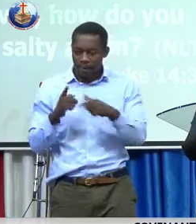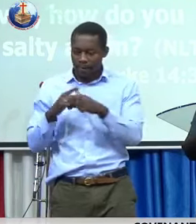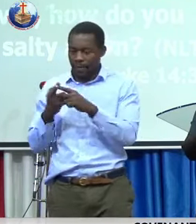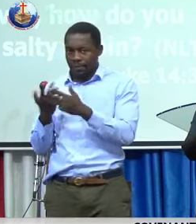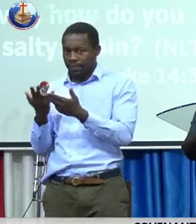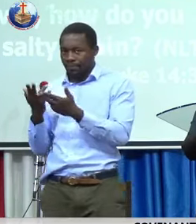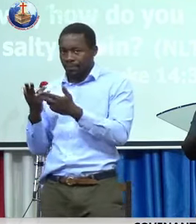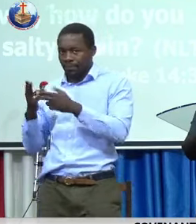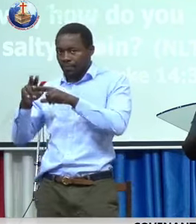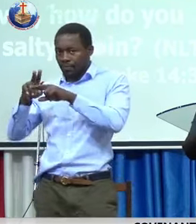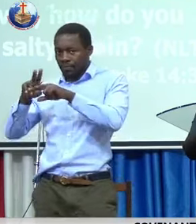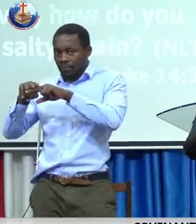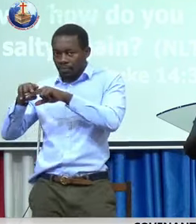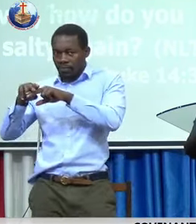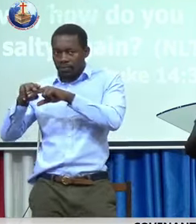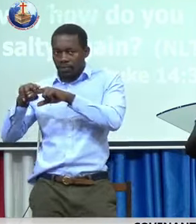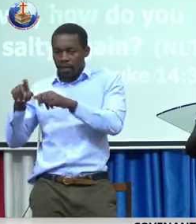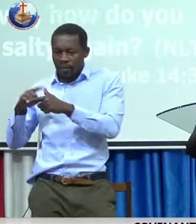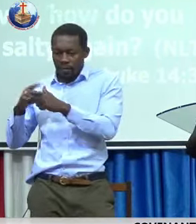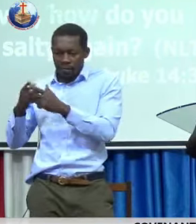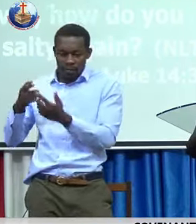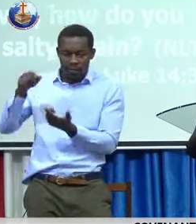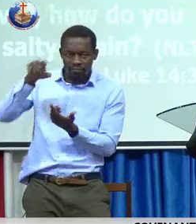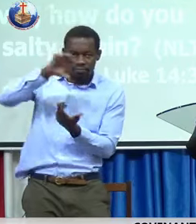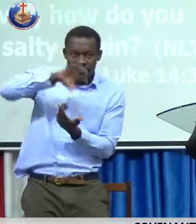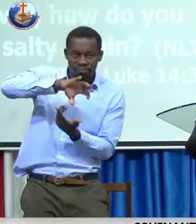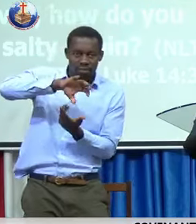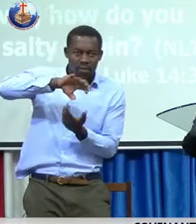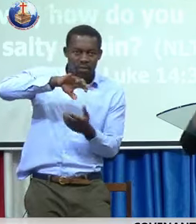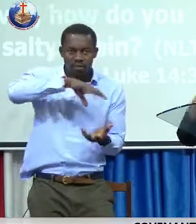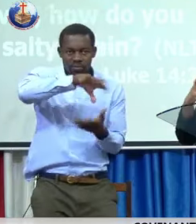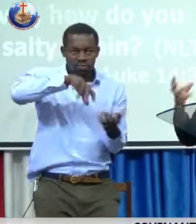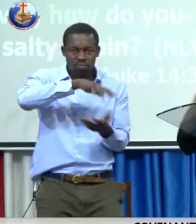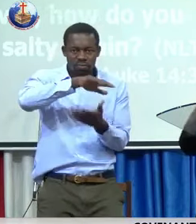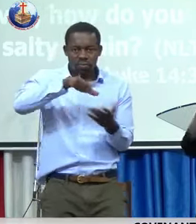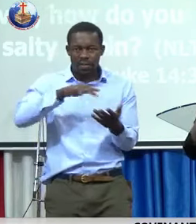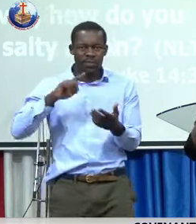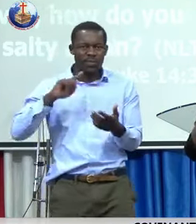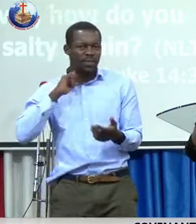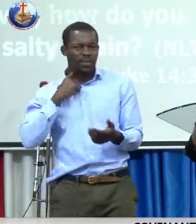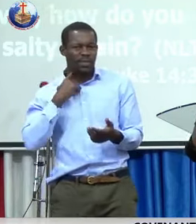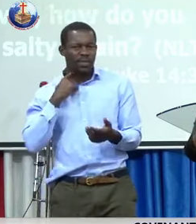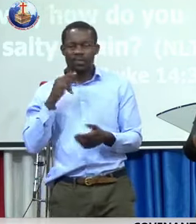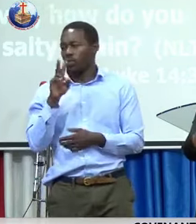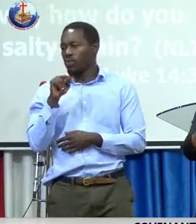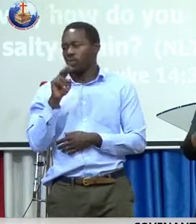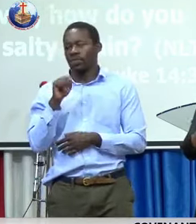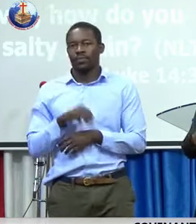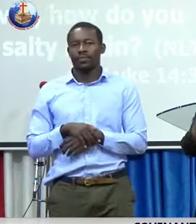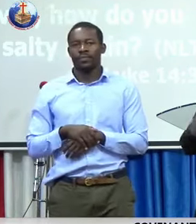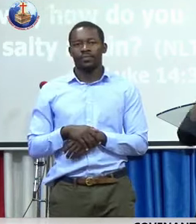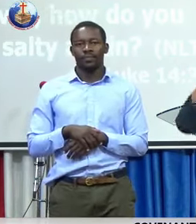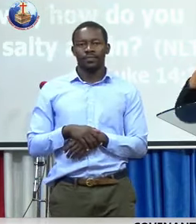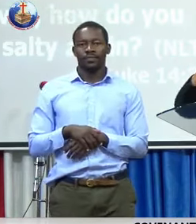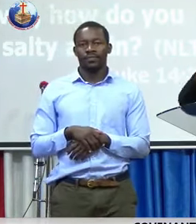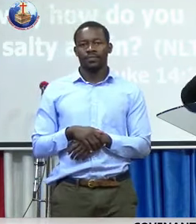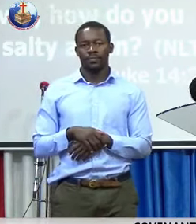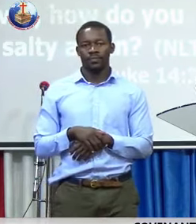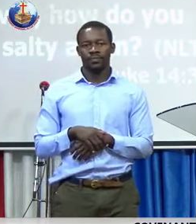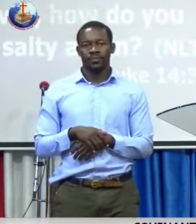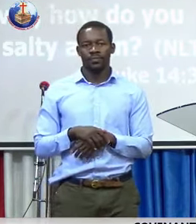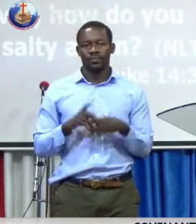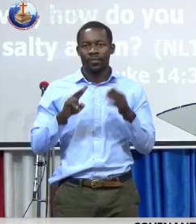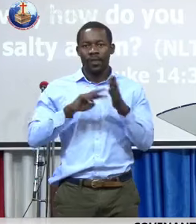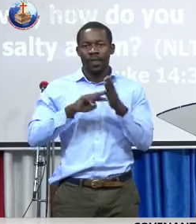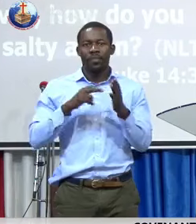kwa mchele. Hiyo rice itaonja kweli? Itaonja ladha ya chumvi? La. So we are not meant to